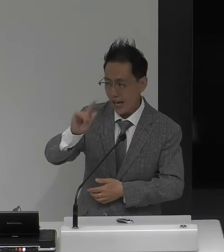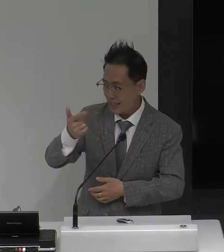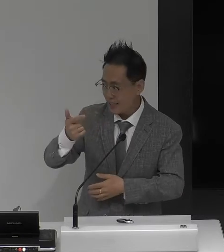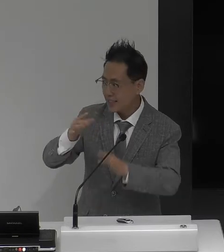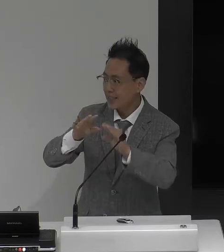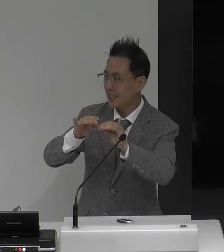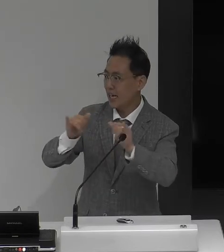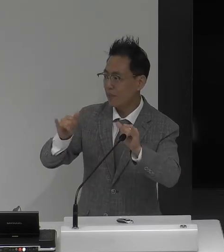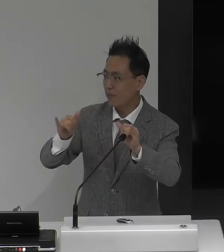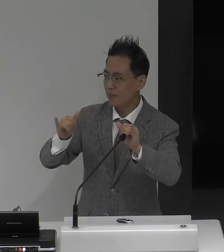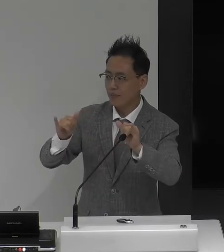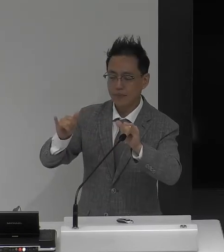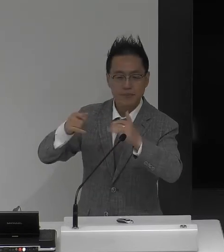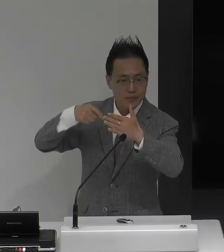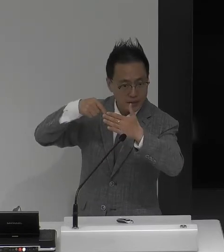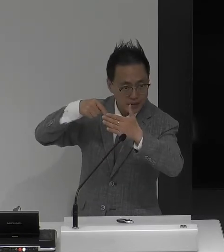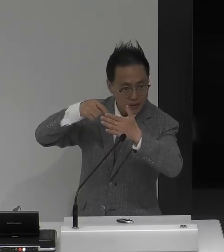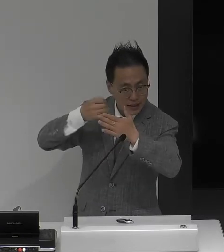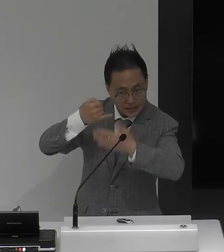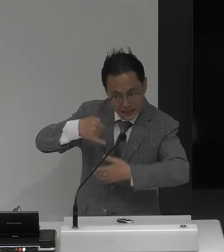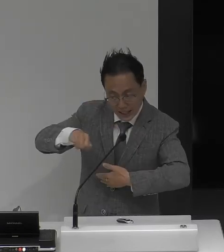가나안 사람 딸